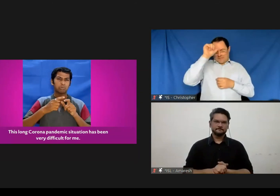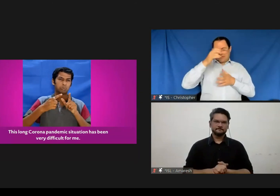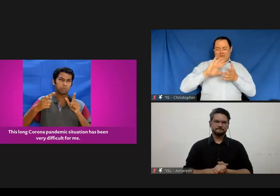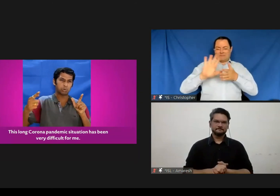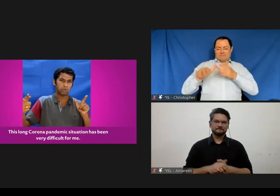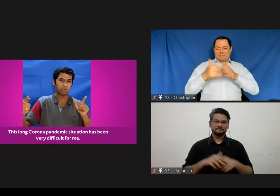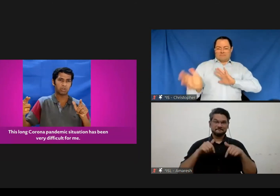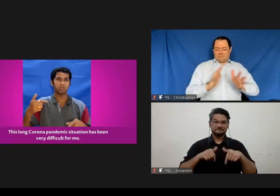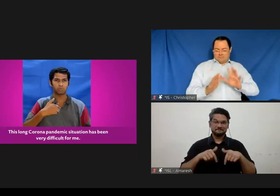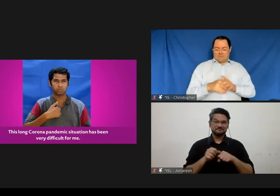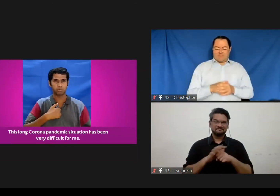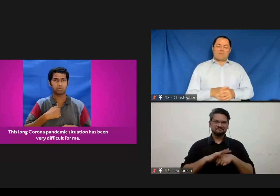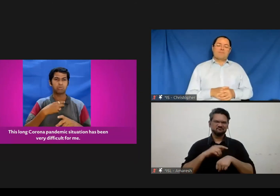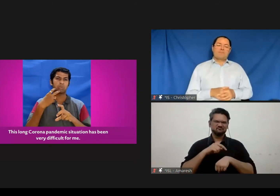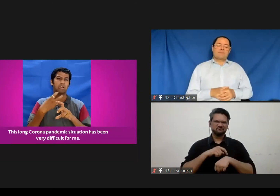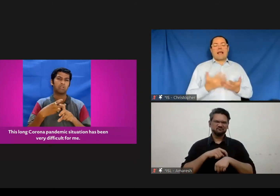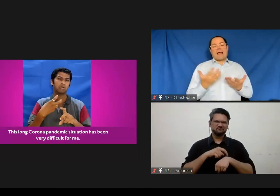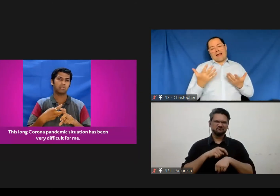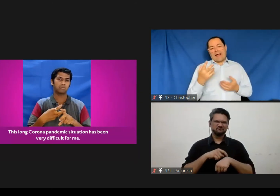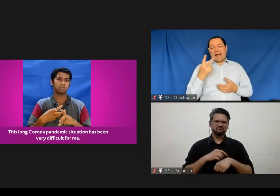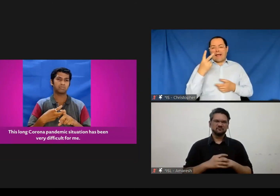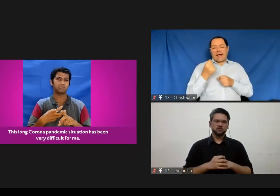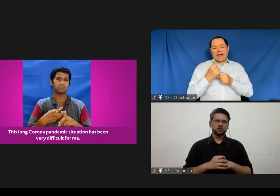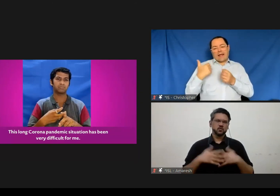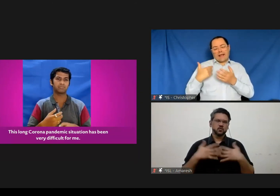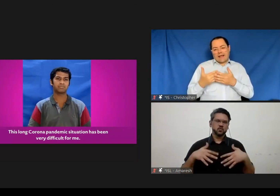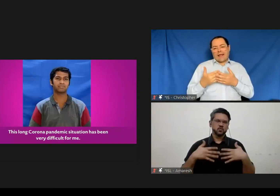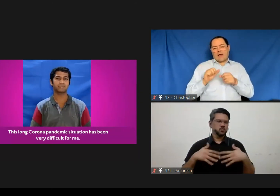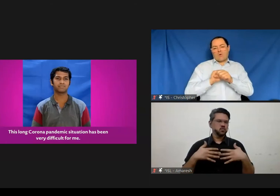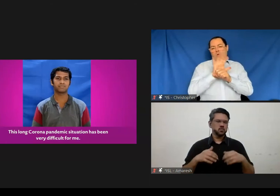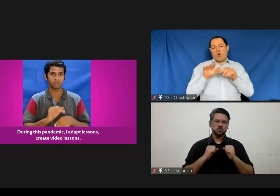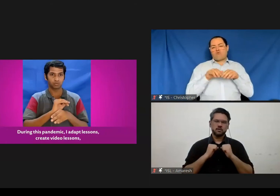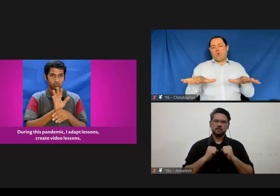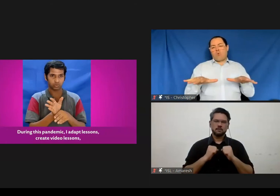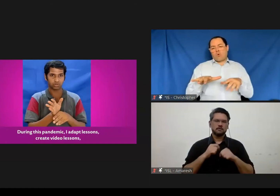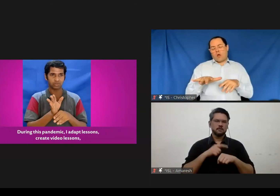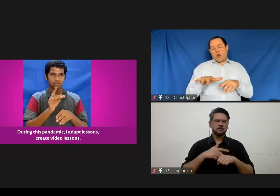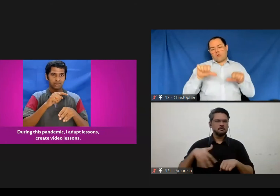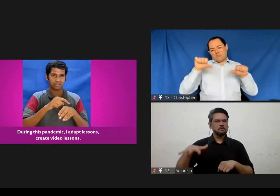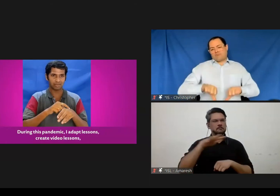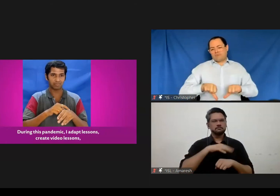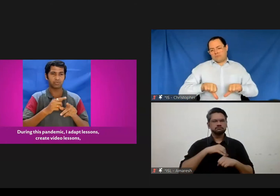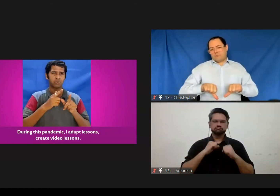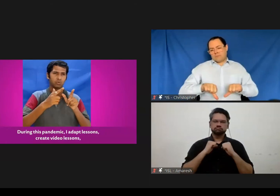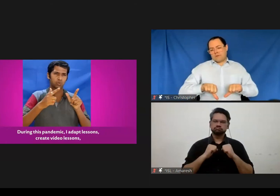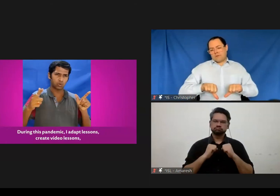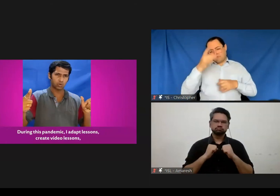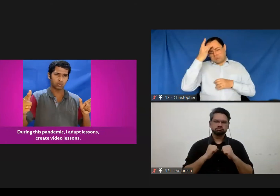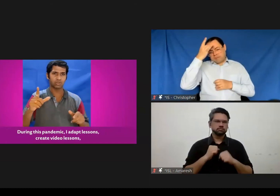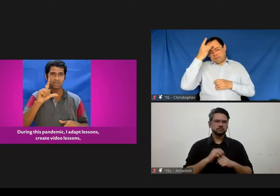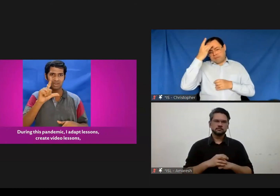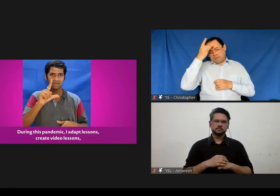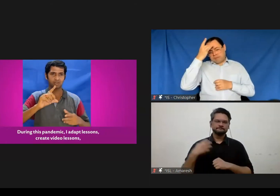कोरोना समय मो पई सबुठो कष्टकर थिला कोरोना समय